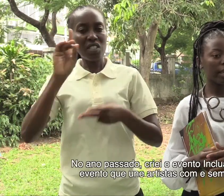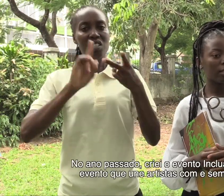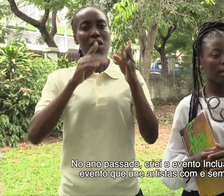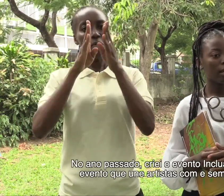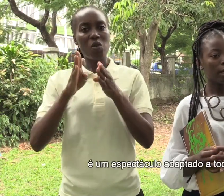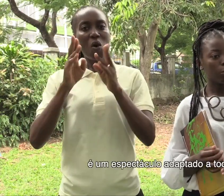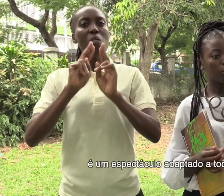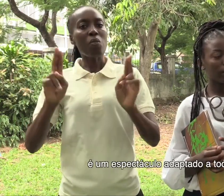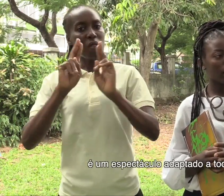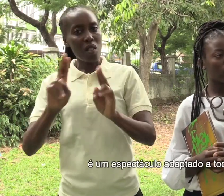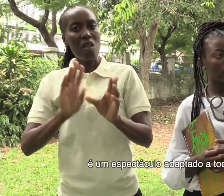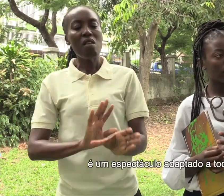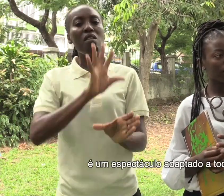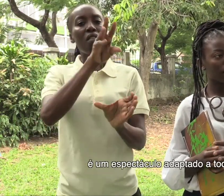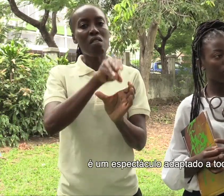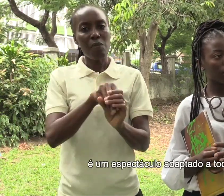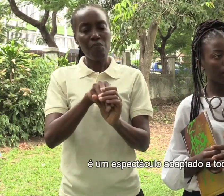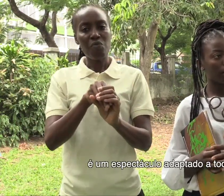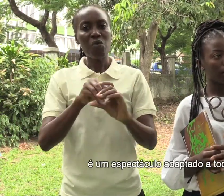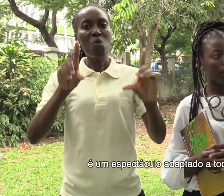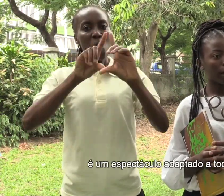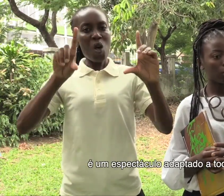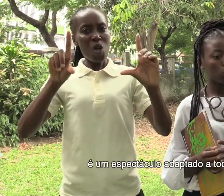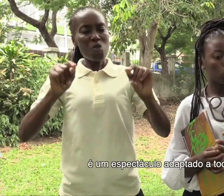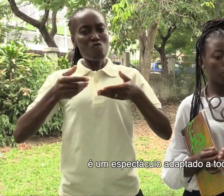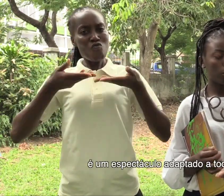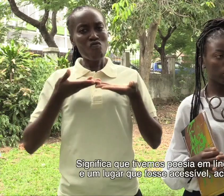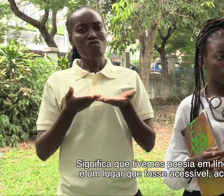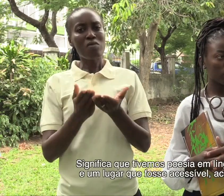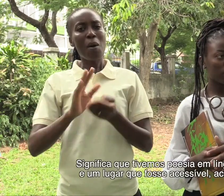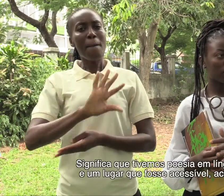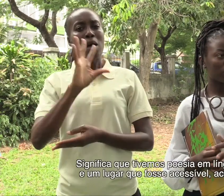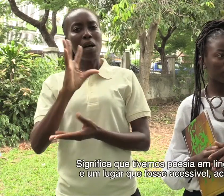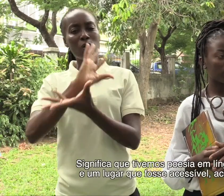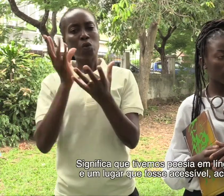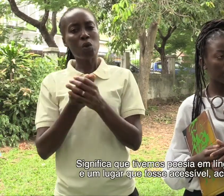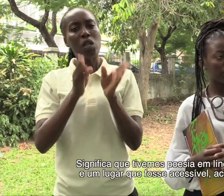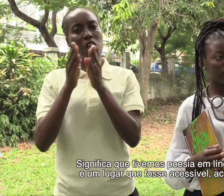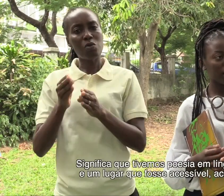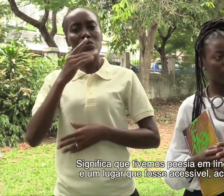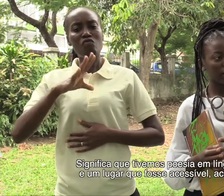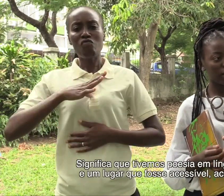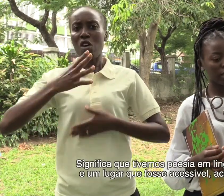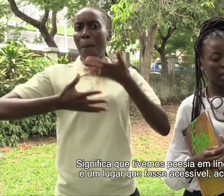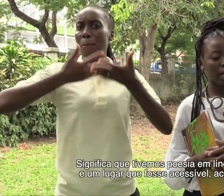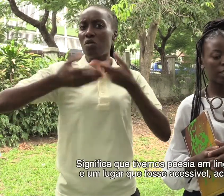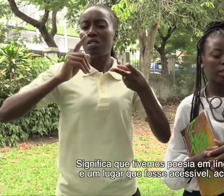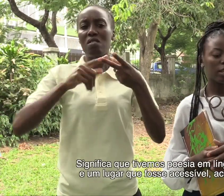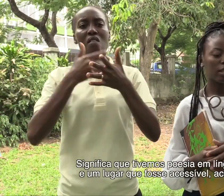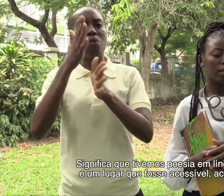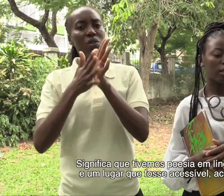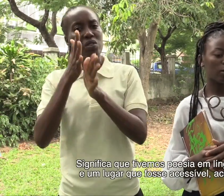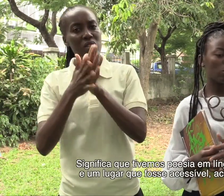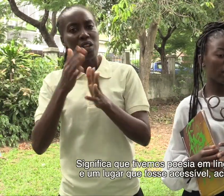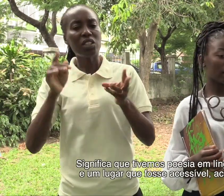sem deficiência e um espetáculo adaptado também para todo o público. Significa que nós tivemos lá poesia em linguagem de sinais,